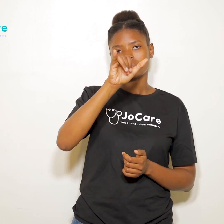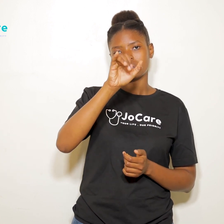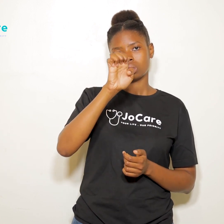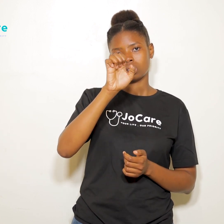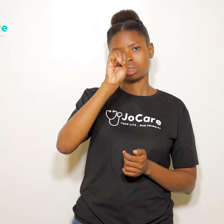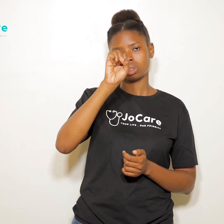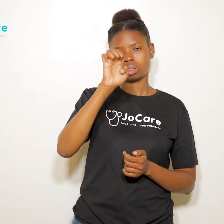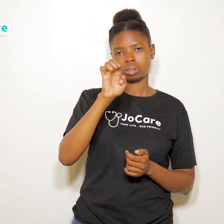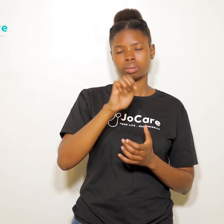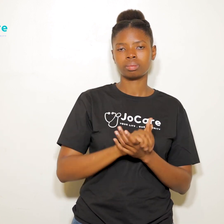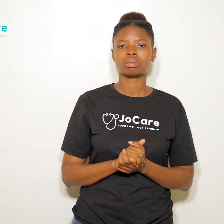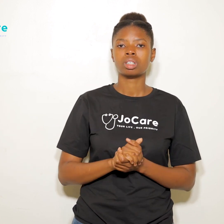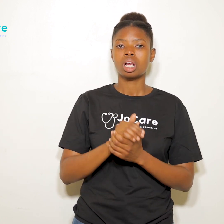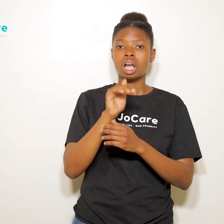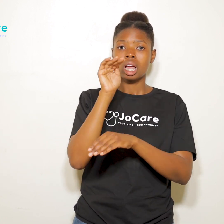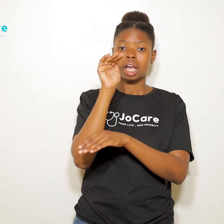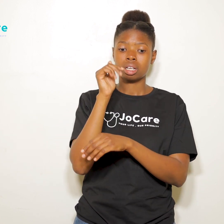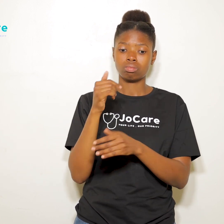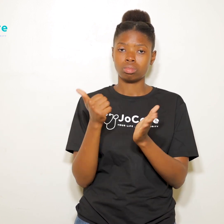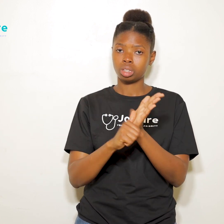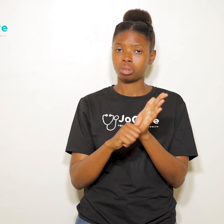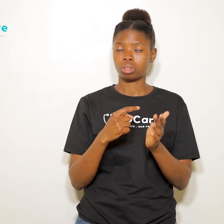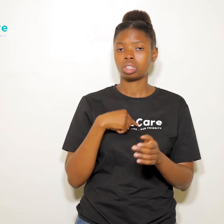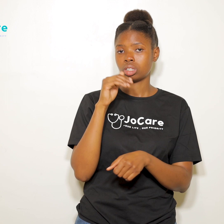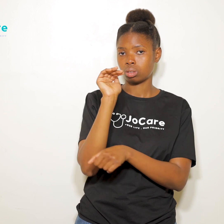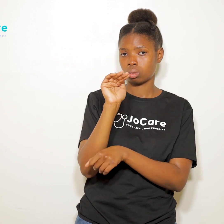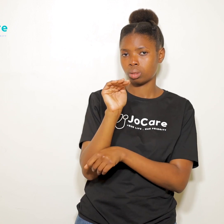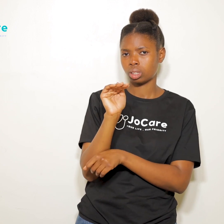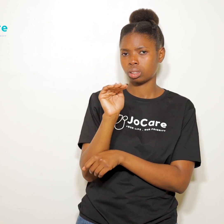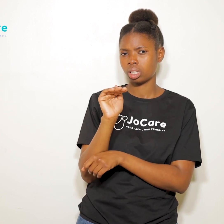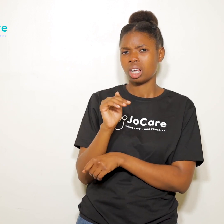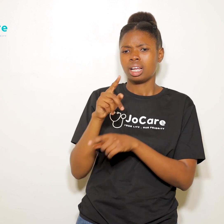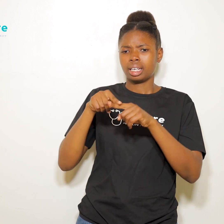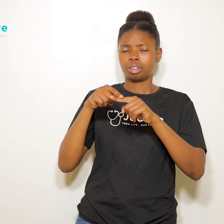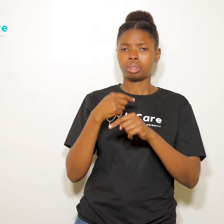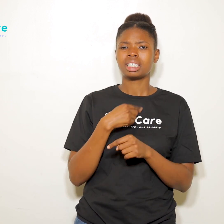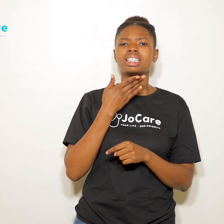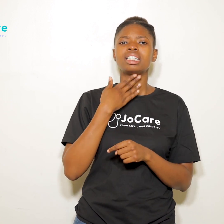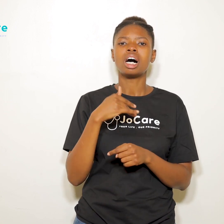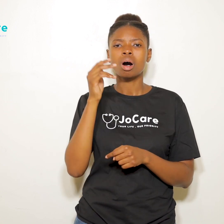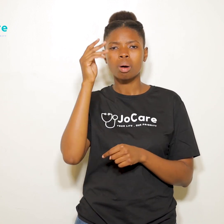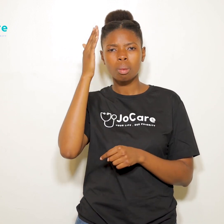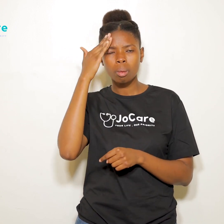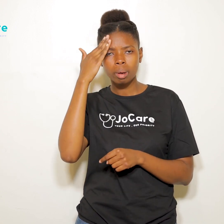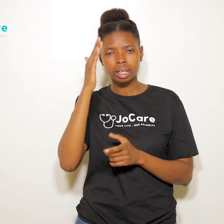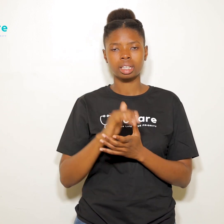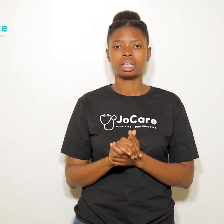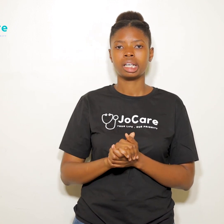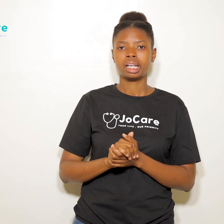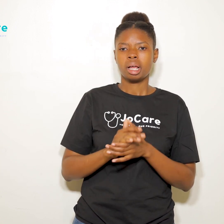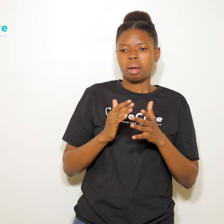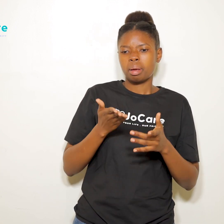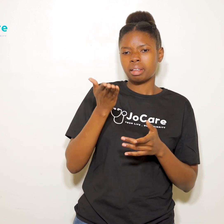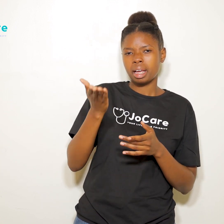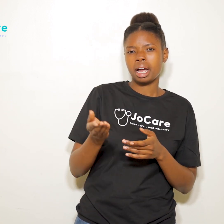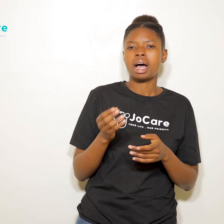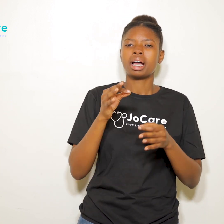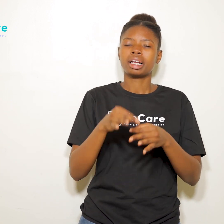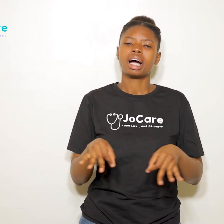ikibazo njye kubaza gitumye nshaka kumenya ese haba hari akamaro ko kuba umuntu yabasha kubara ukwezi